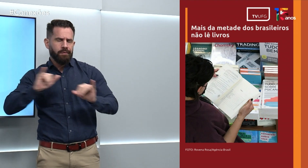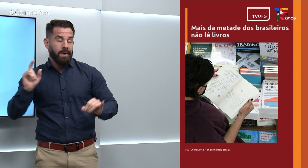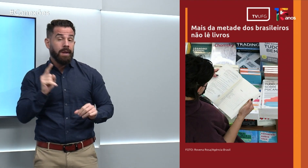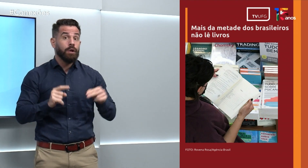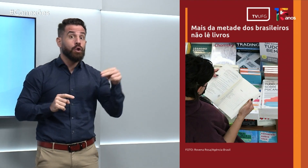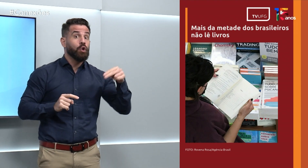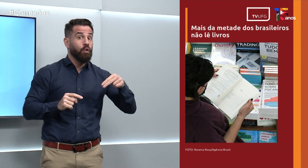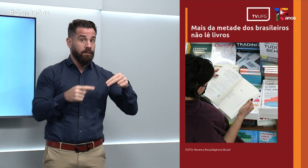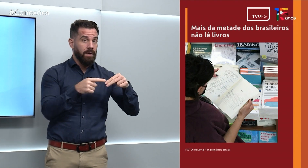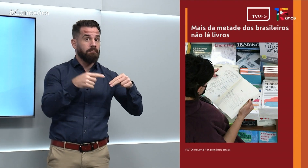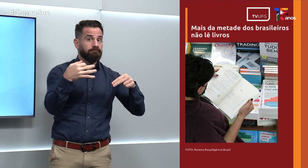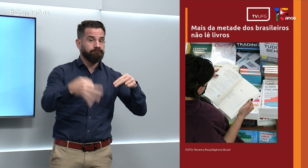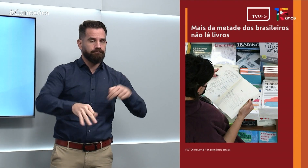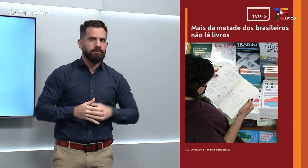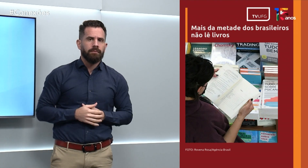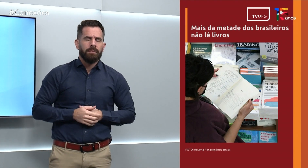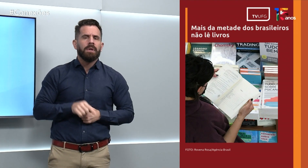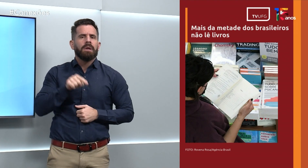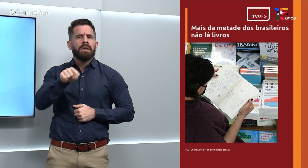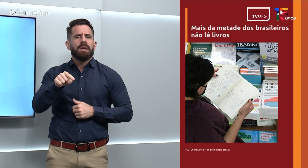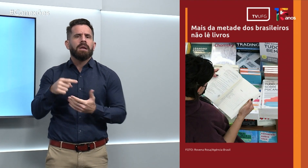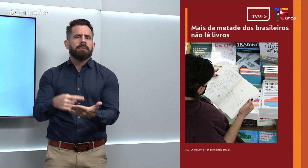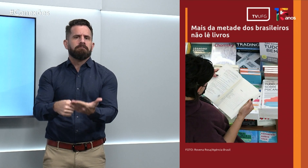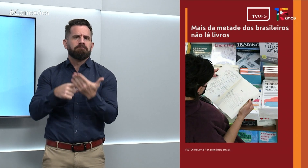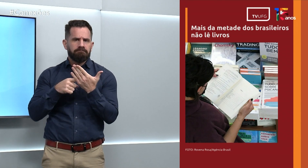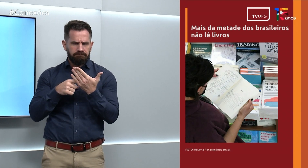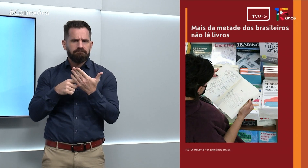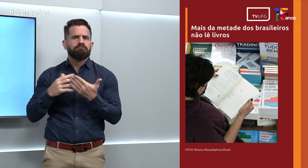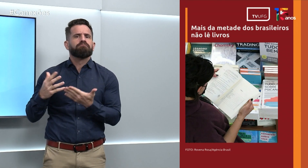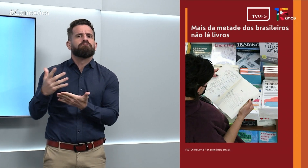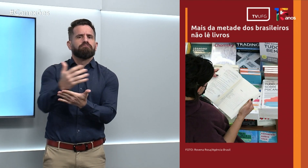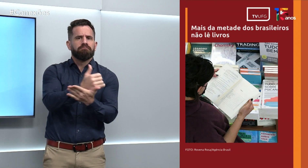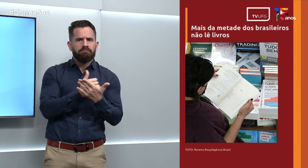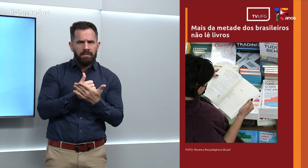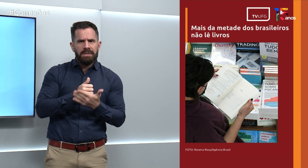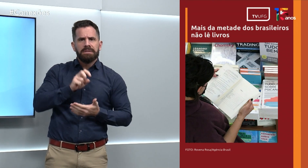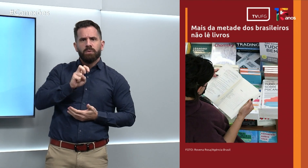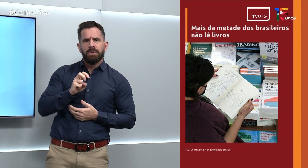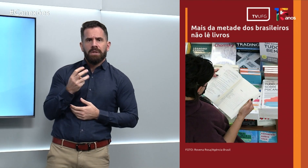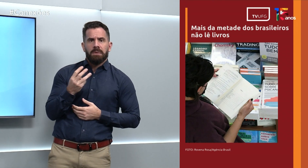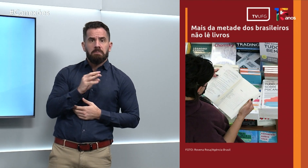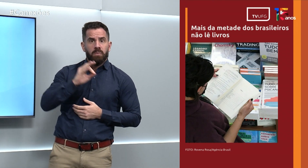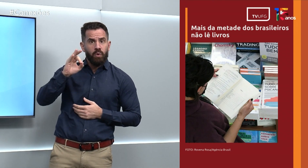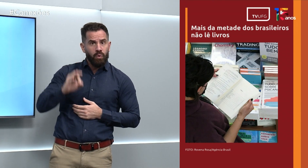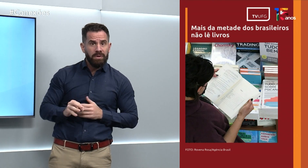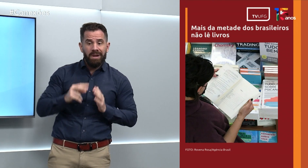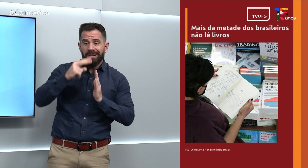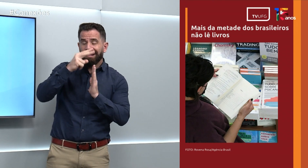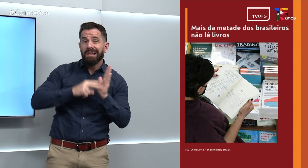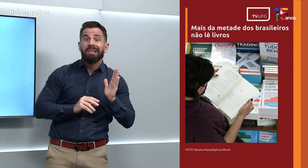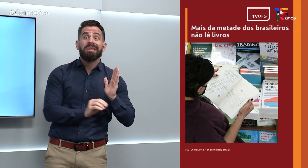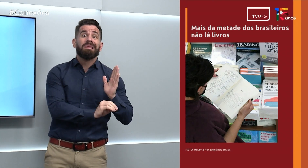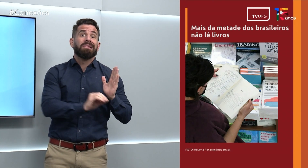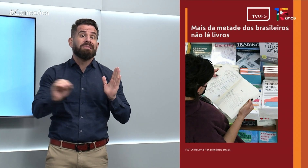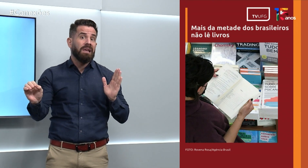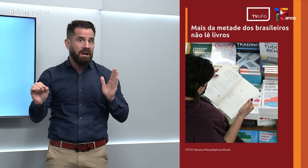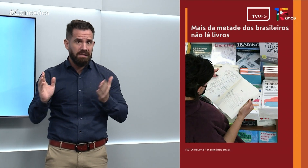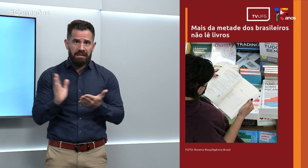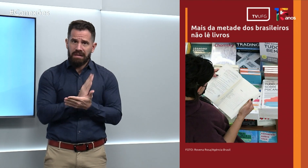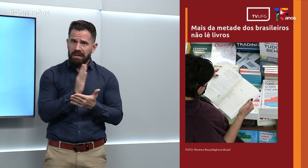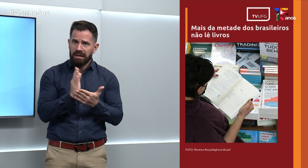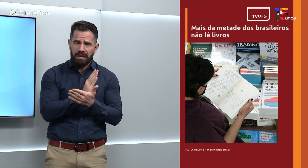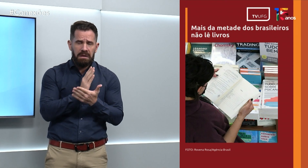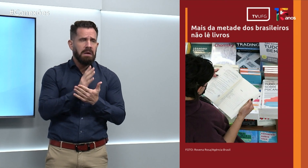levantamento, 53% das pessoas não leram nem parte de um livro em qualquer mídia e de